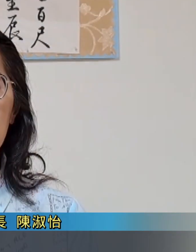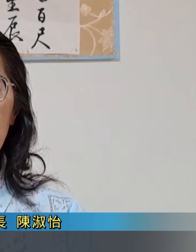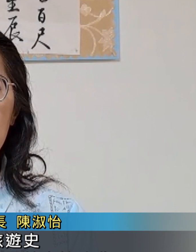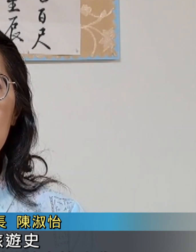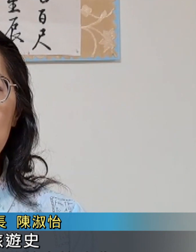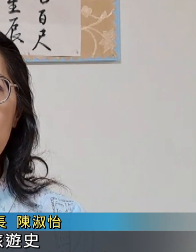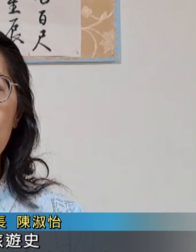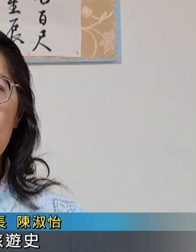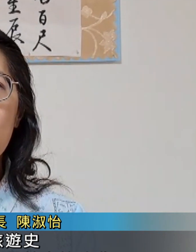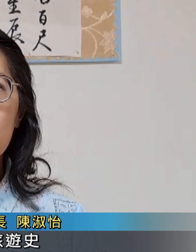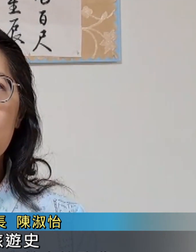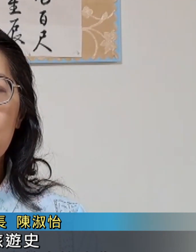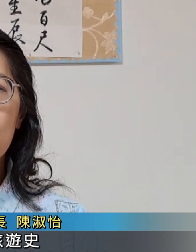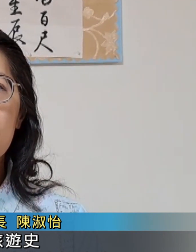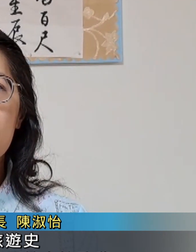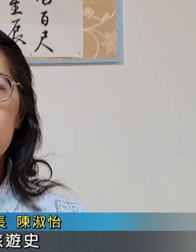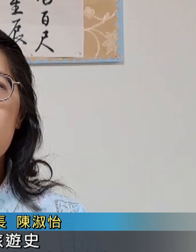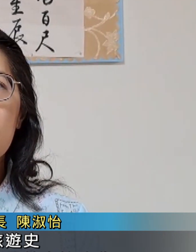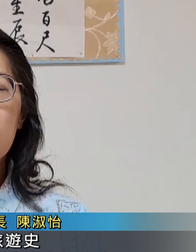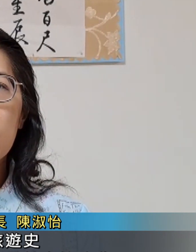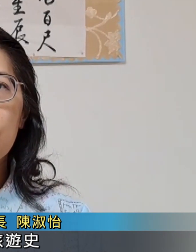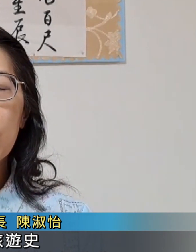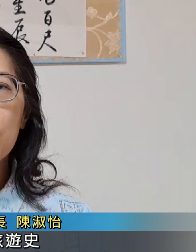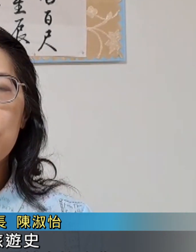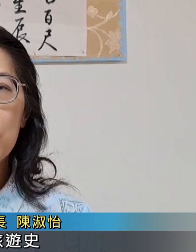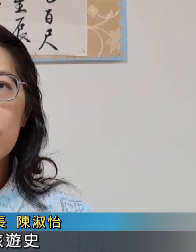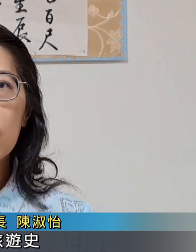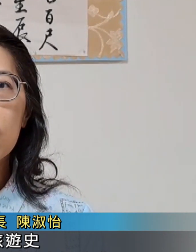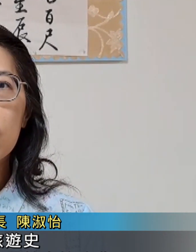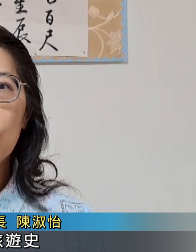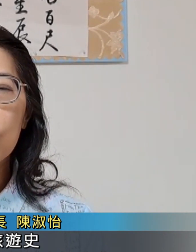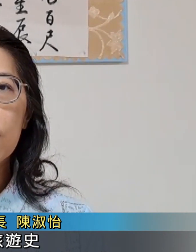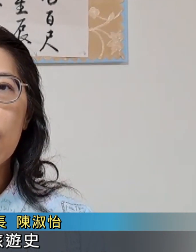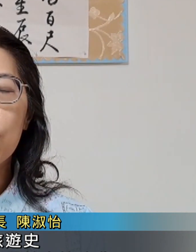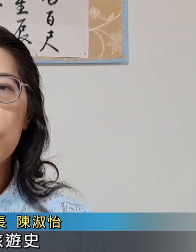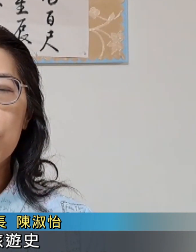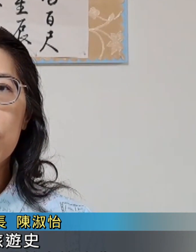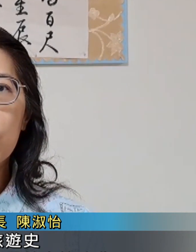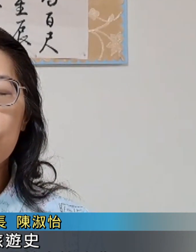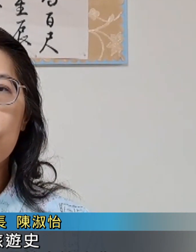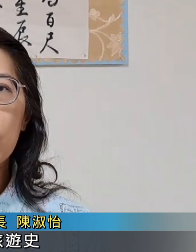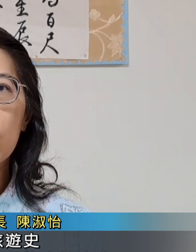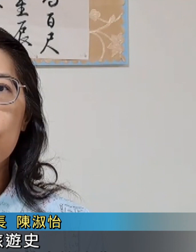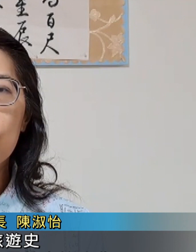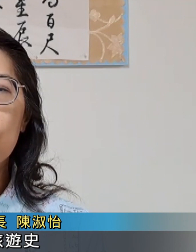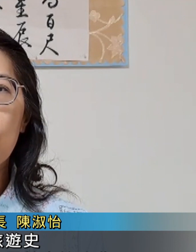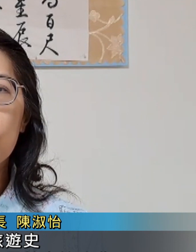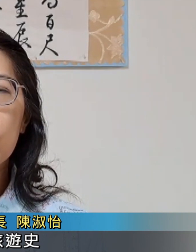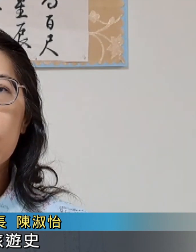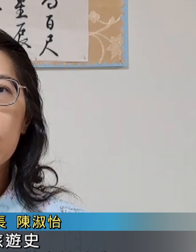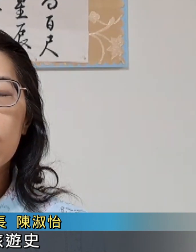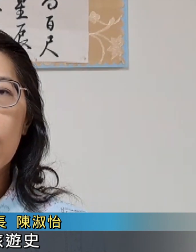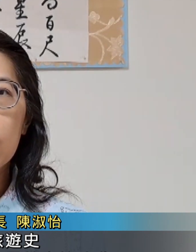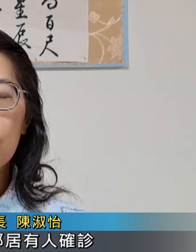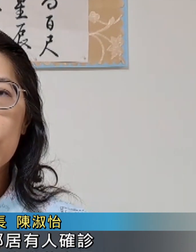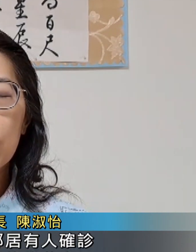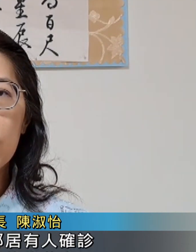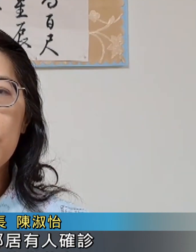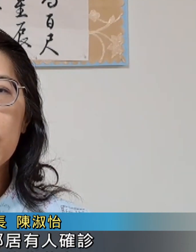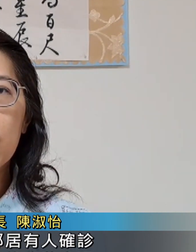他们没有国外的旅游史，那因为他们本身都在我们云林古坑务农，啊，因为隔壁的